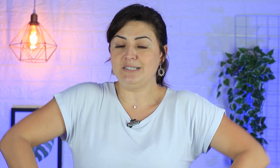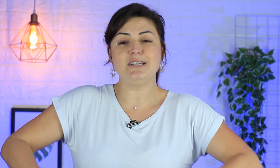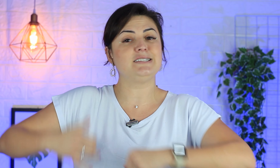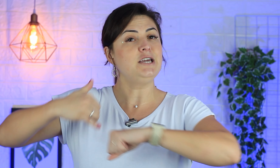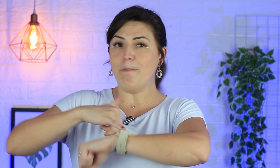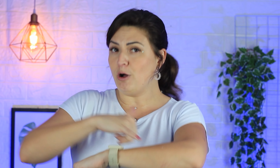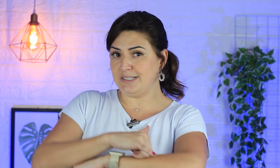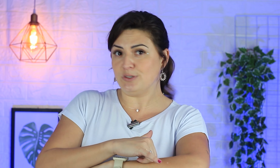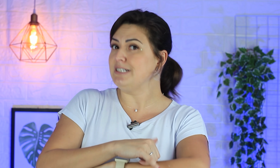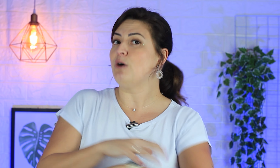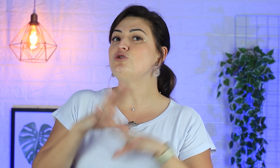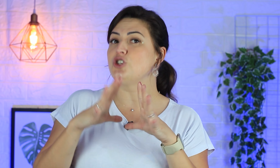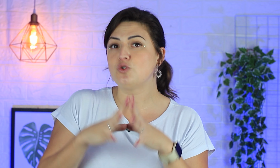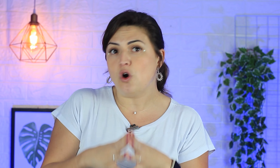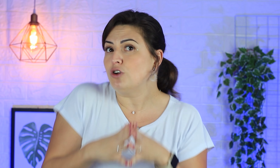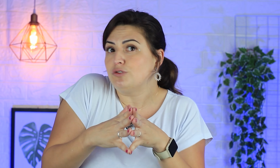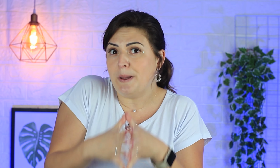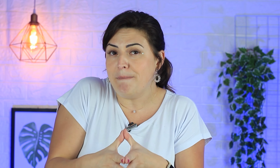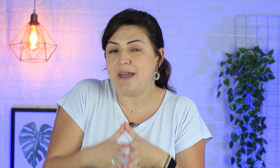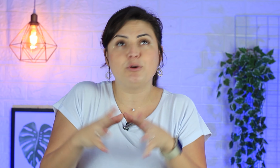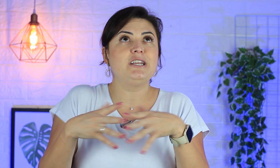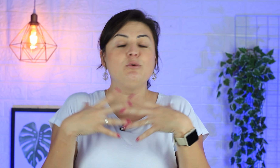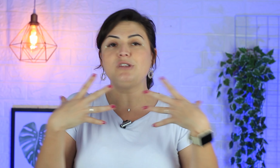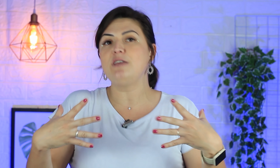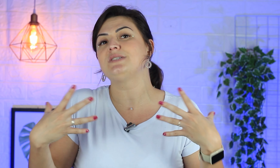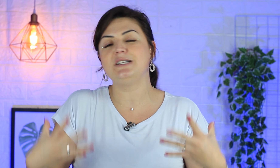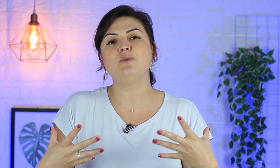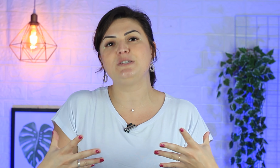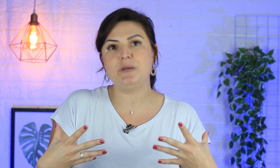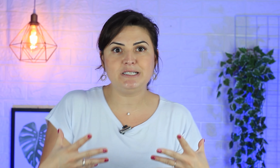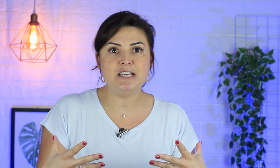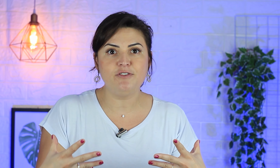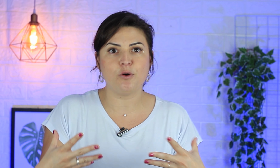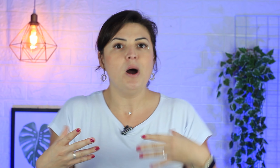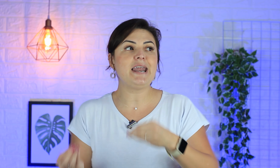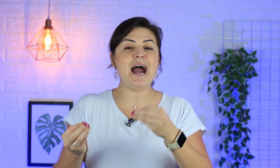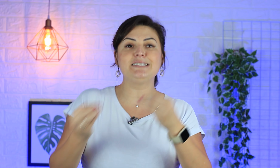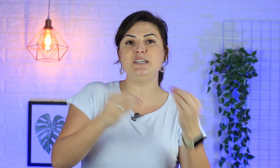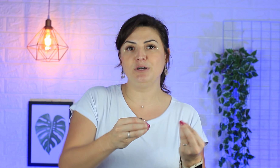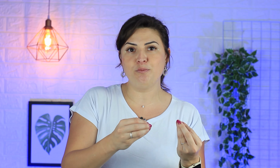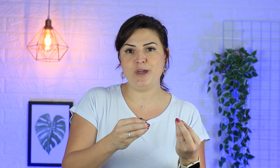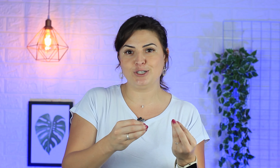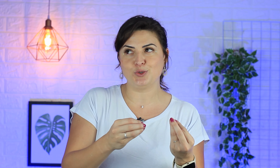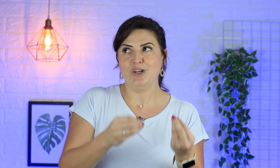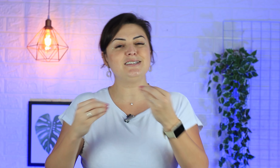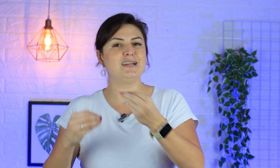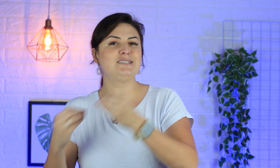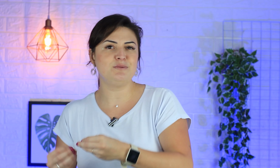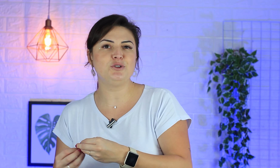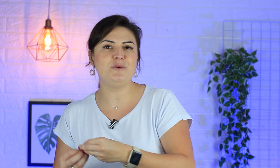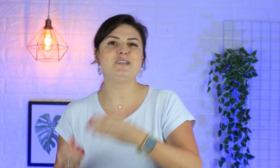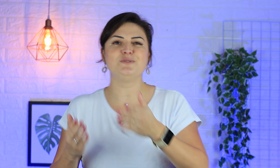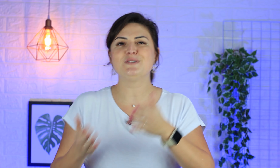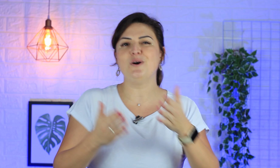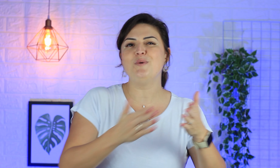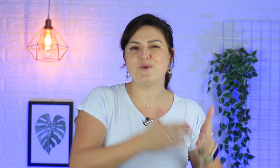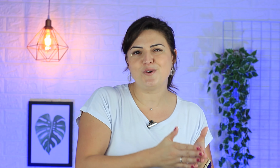pode ser assim, ou pode ser o sinal de gordo também. Porque não tem um sinal específico para acima do peso. Quem está acima do peso, tá um pouco